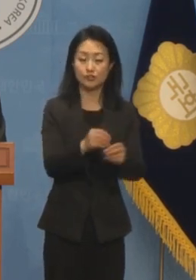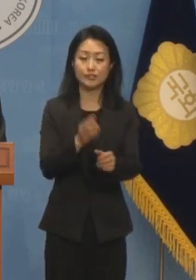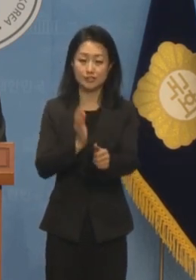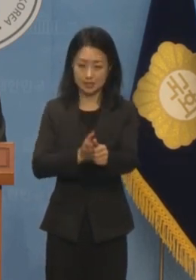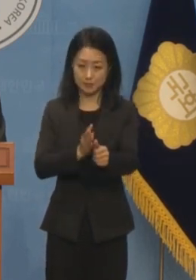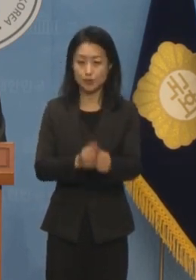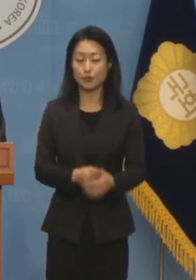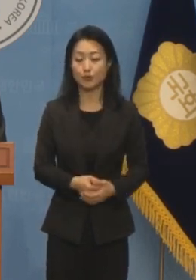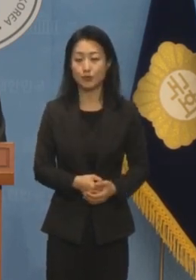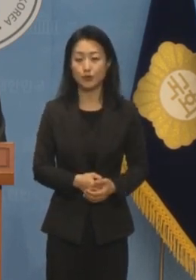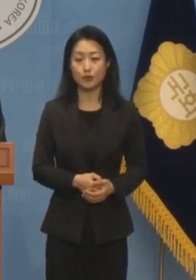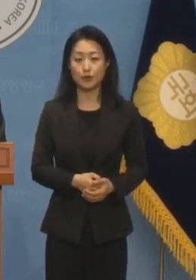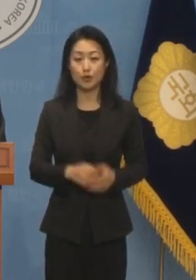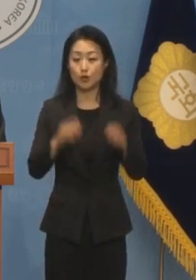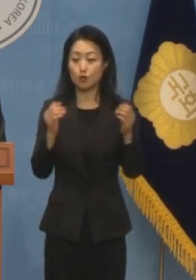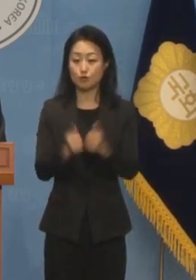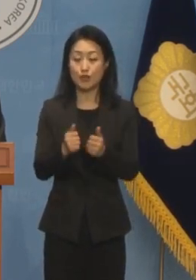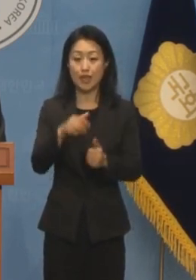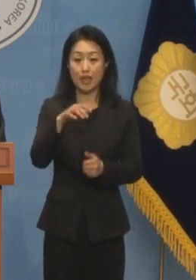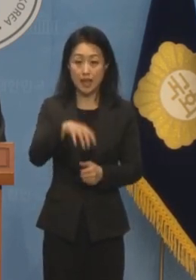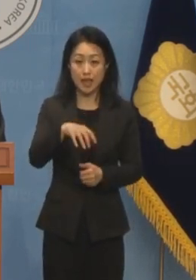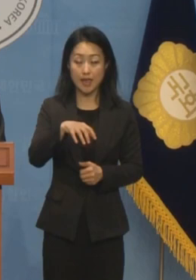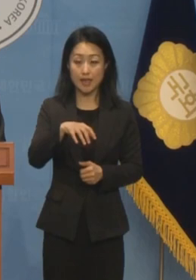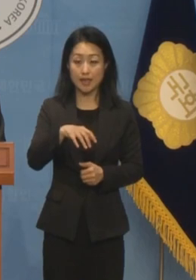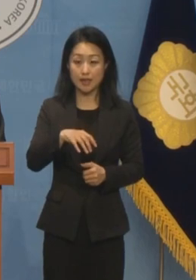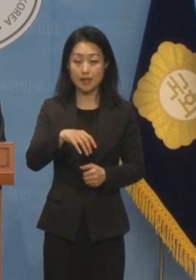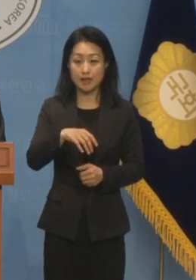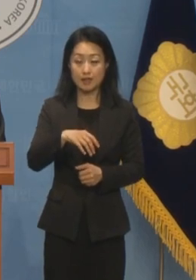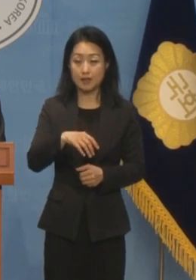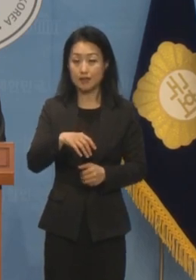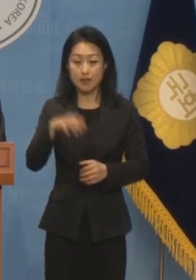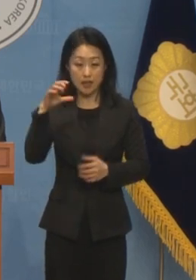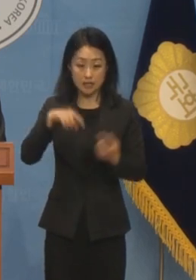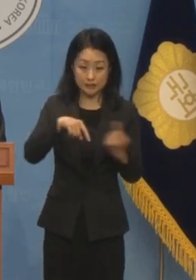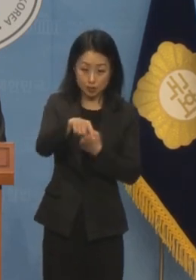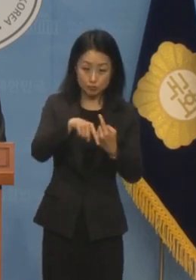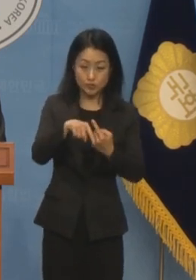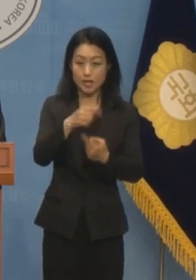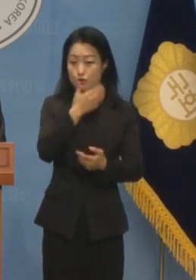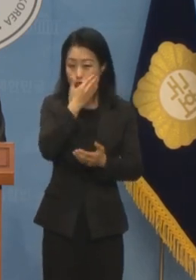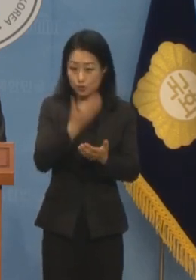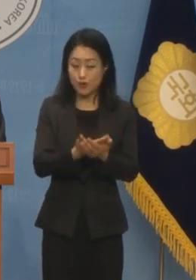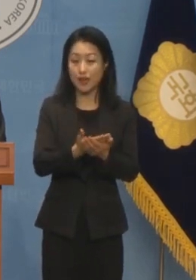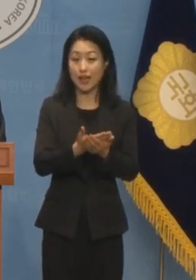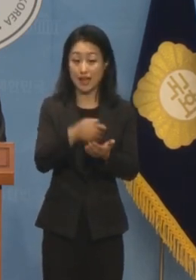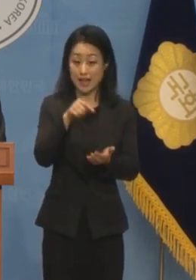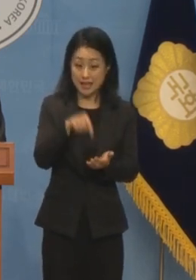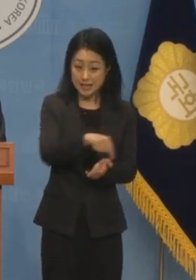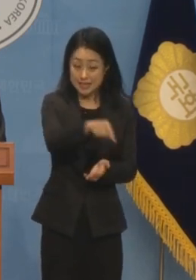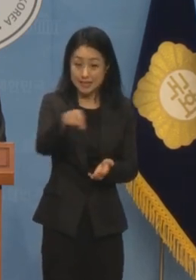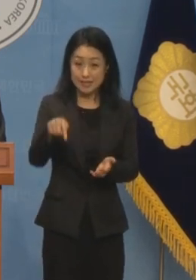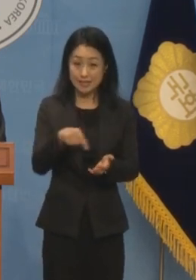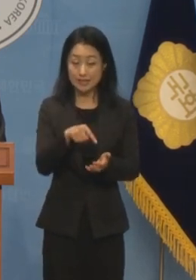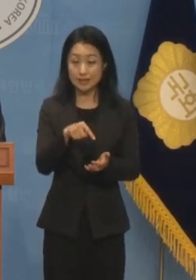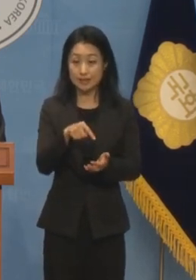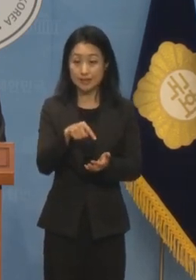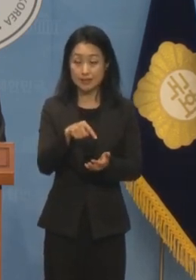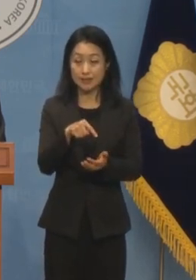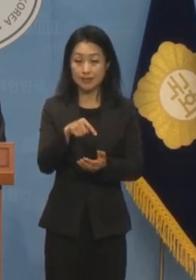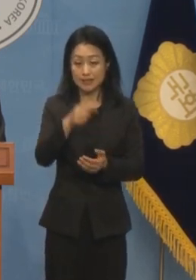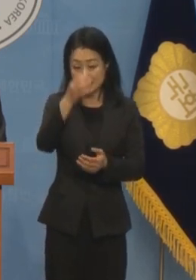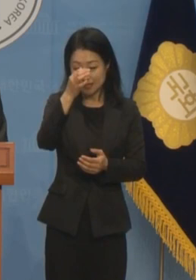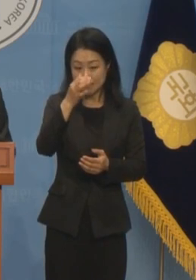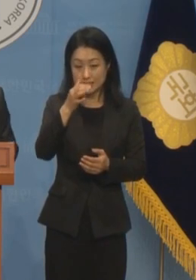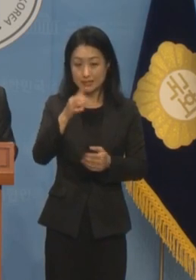요청합니다. 국회의 순기능을 무시한다면 국회의장의 탄핵까지